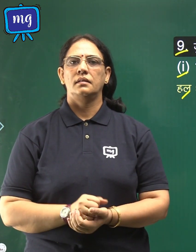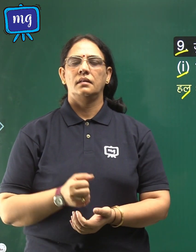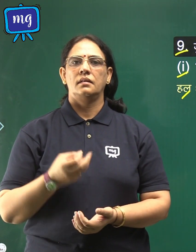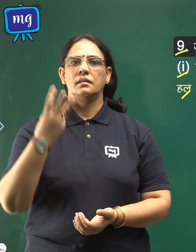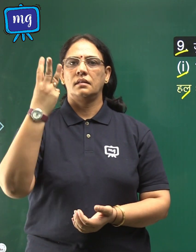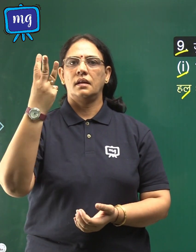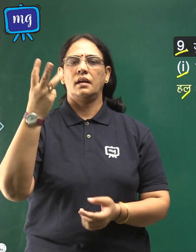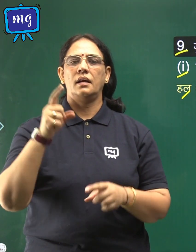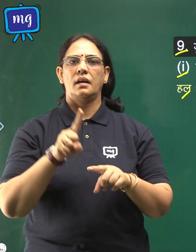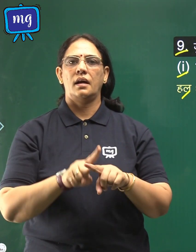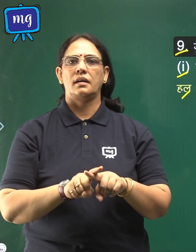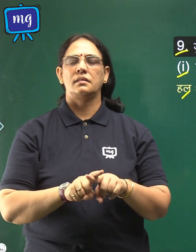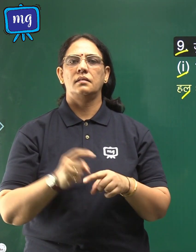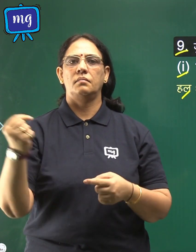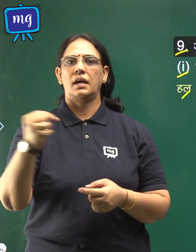3x माइनस